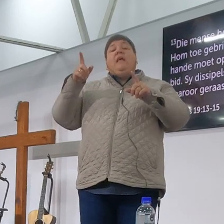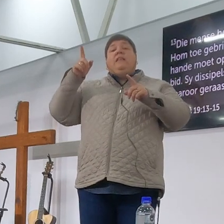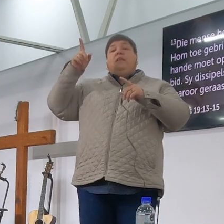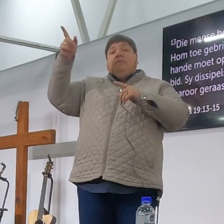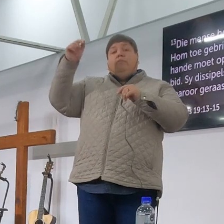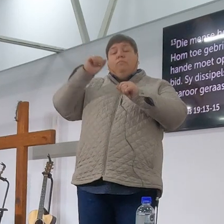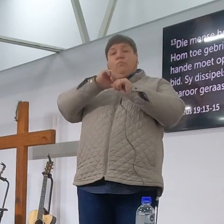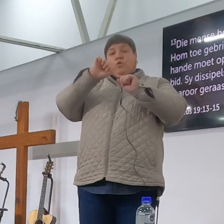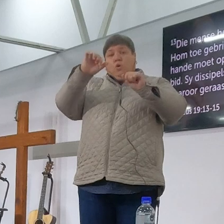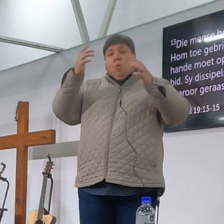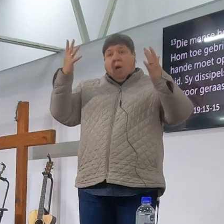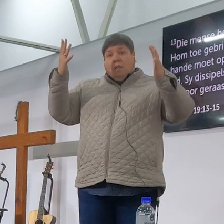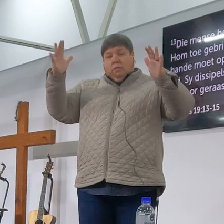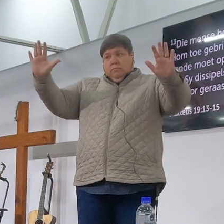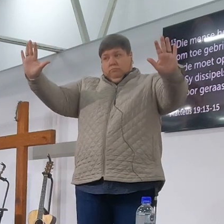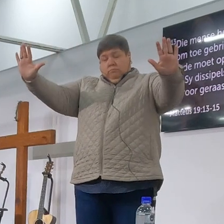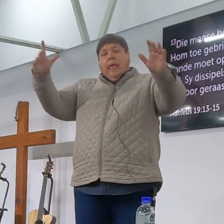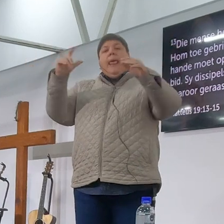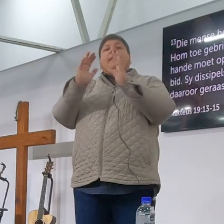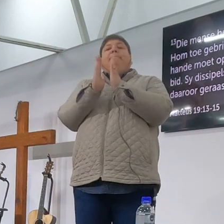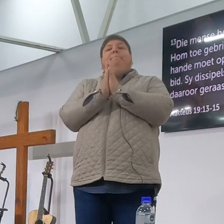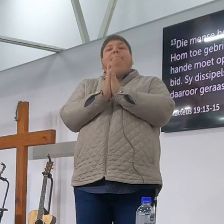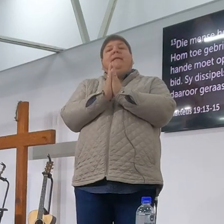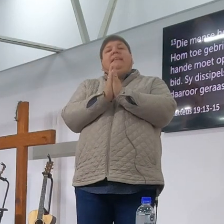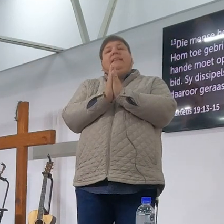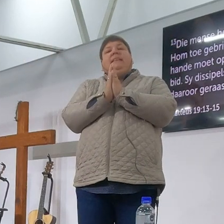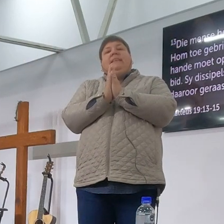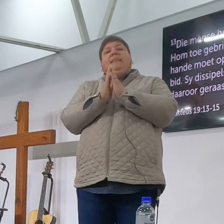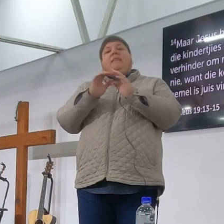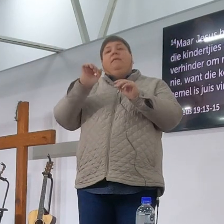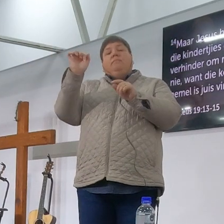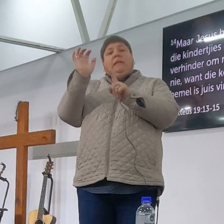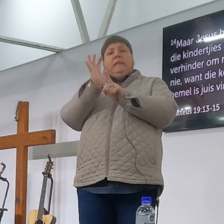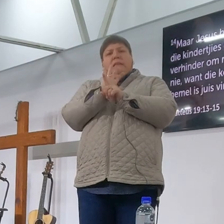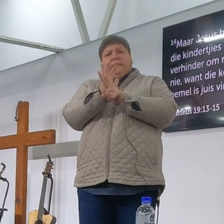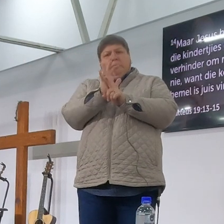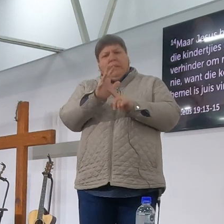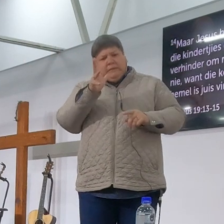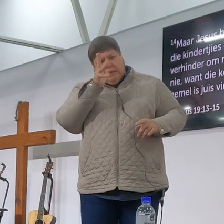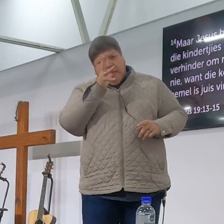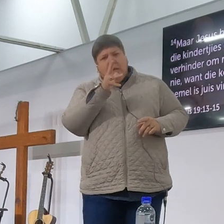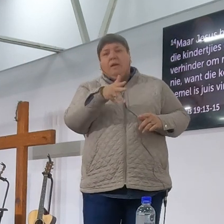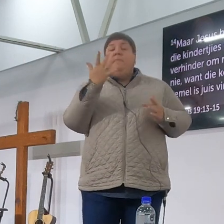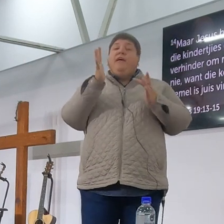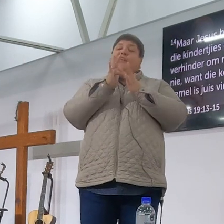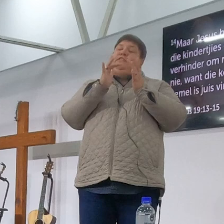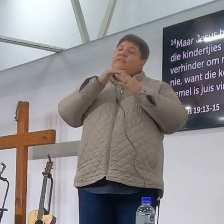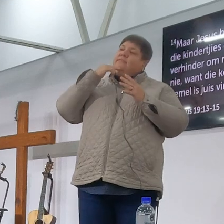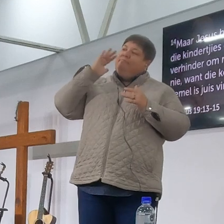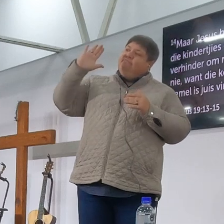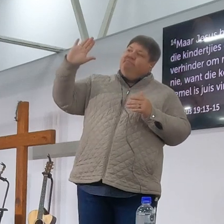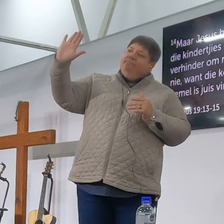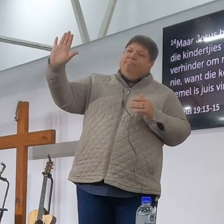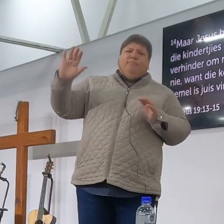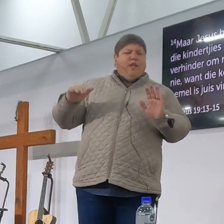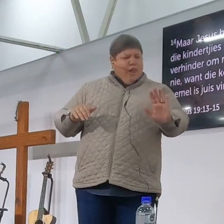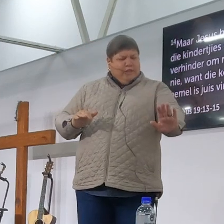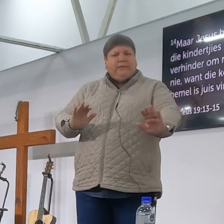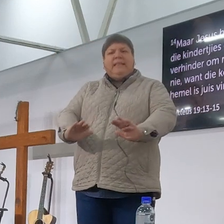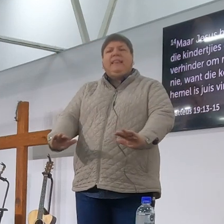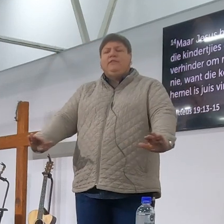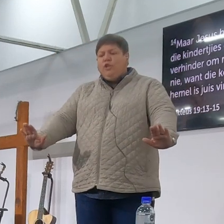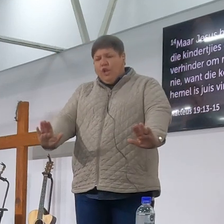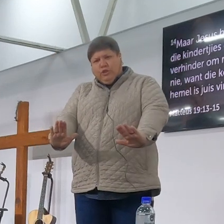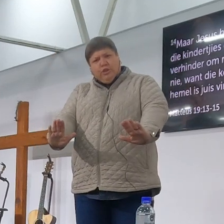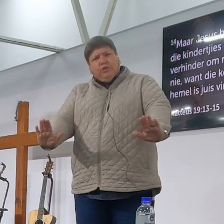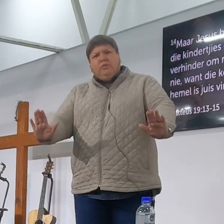die hande moet oplê en vir hulle moet bid. Sy disciples het met hulle geraas daaroor, maar Jesus het gesê, laat staan die kindertjies, en